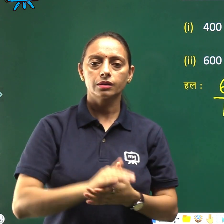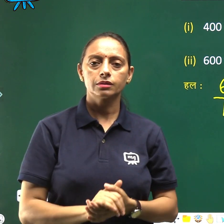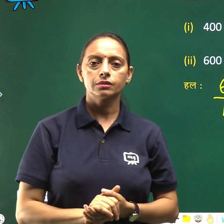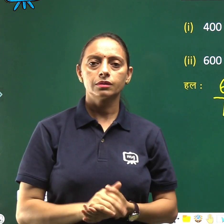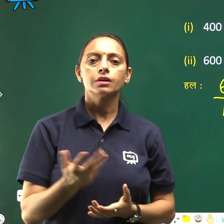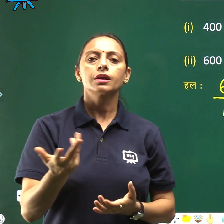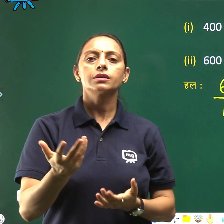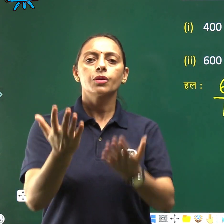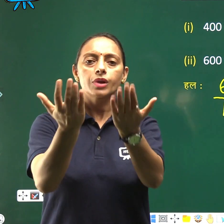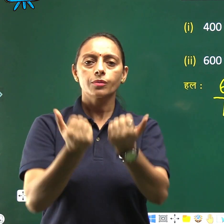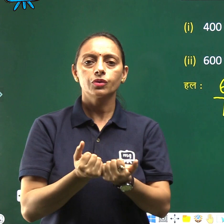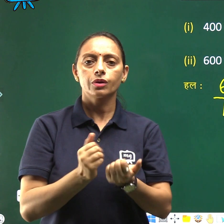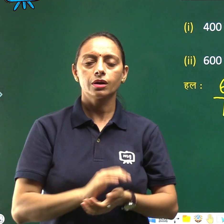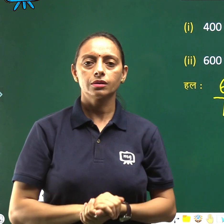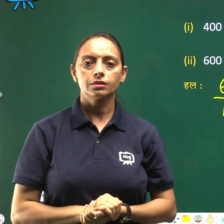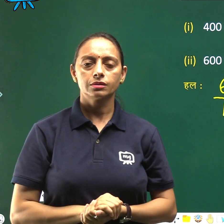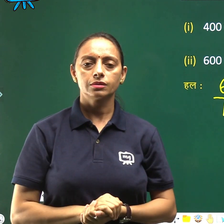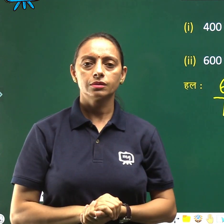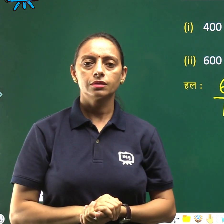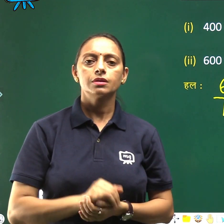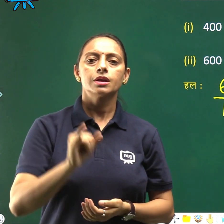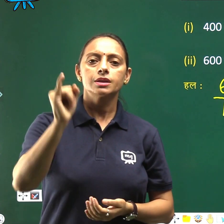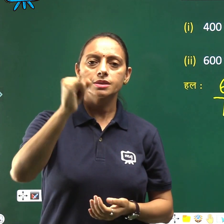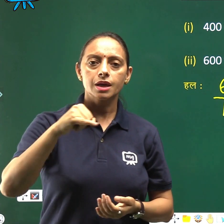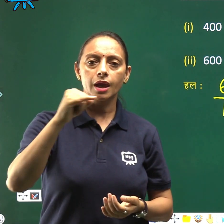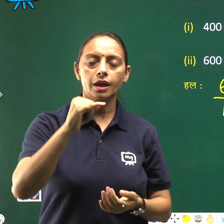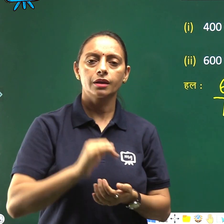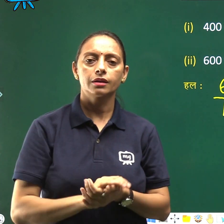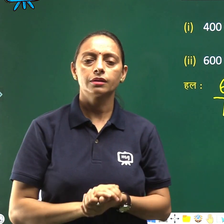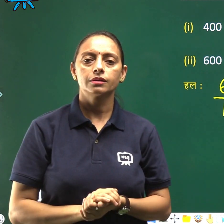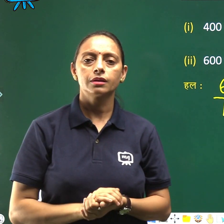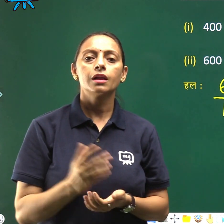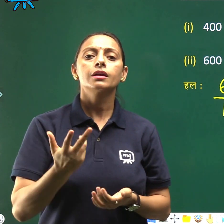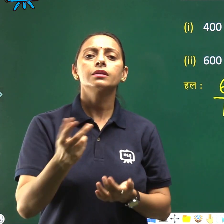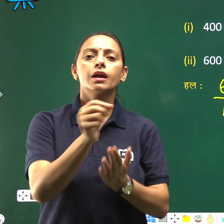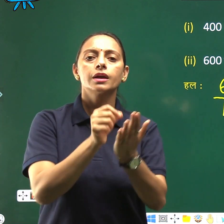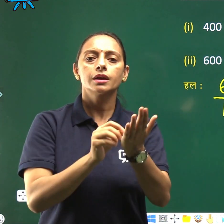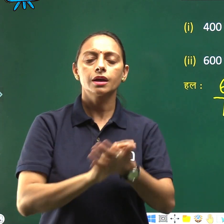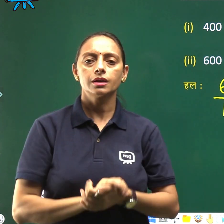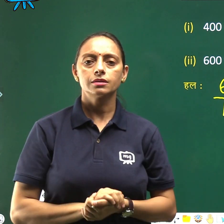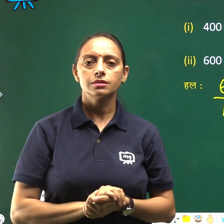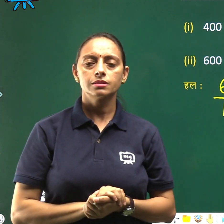कितना प्राप्त हुआ? 6। कितना लिखेंगे?